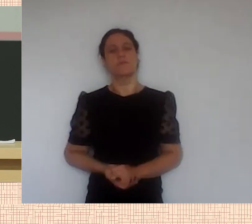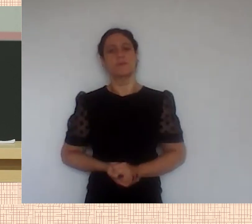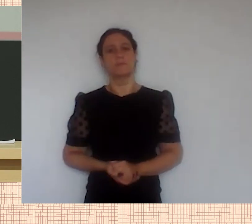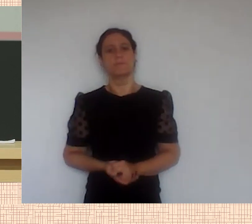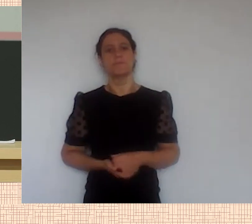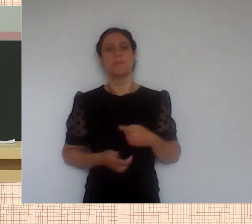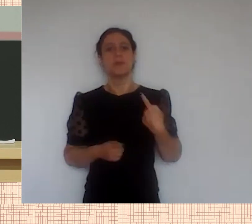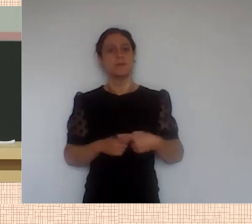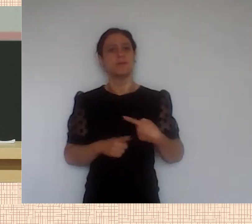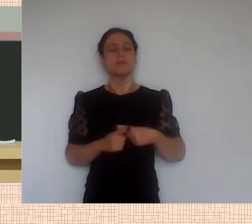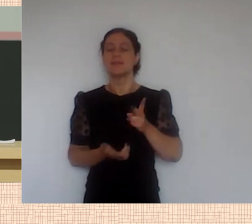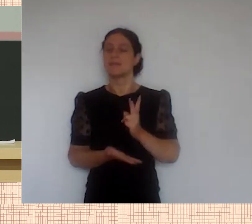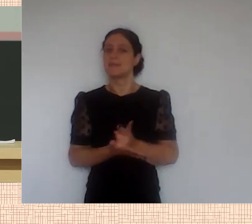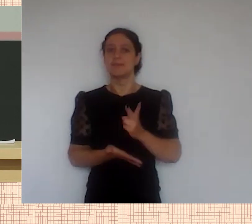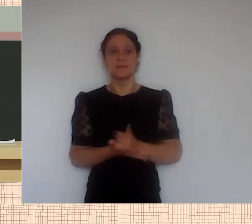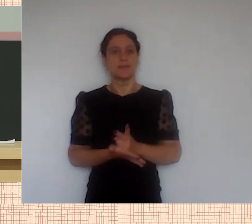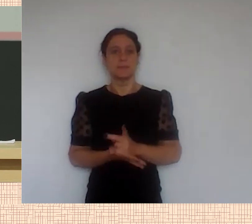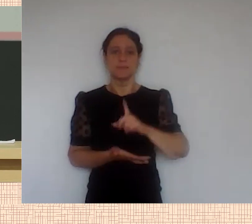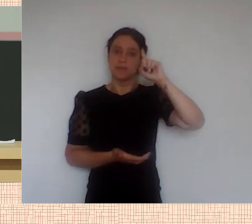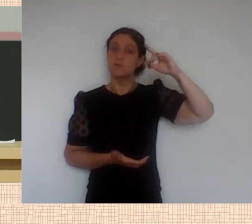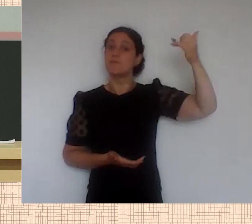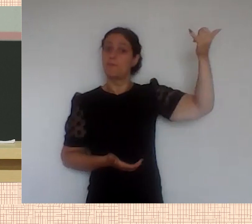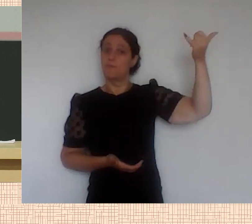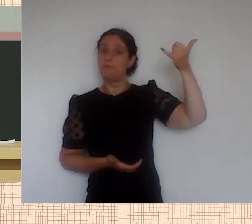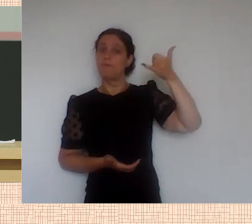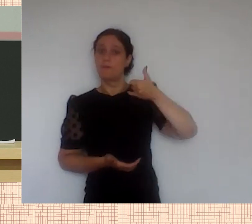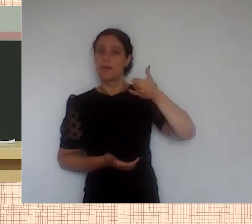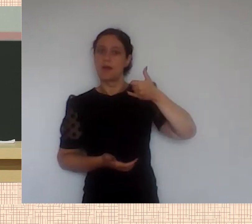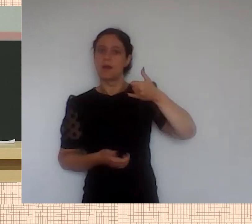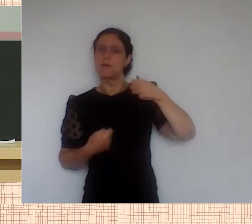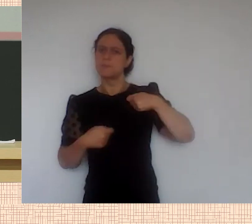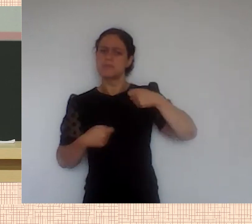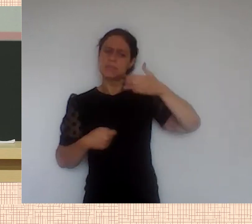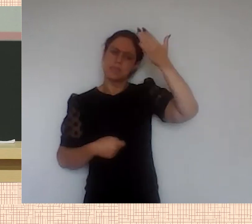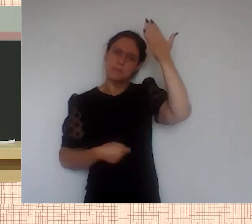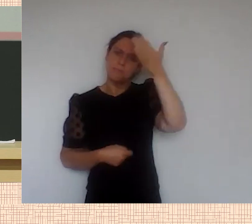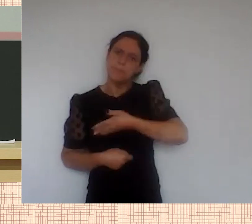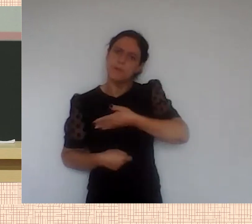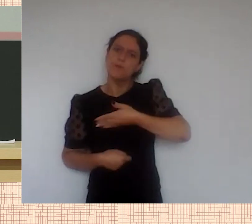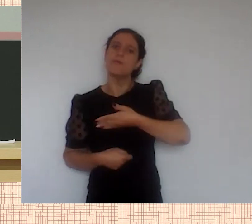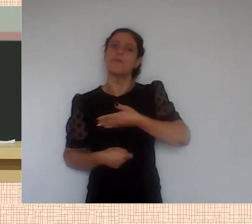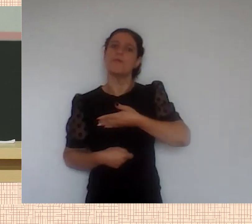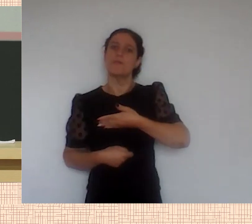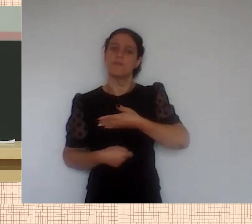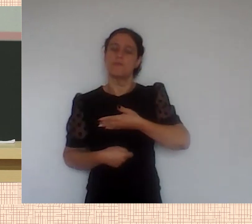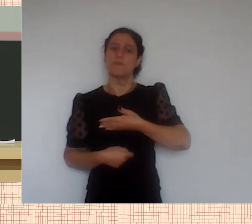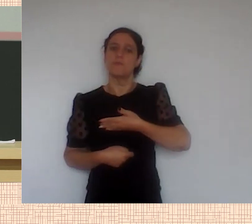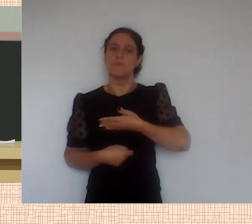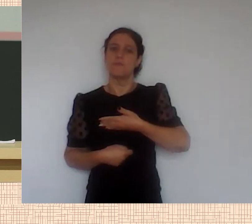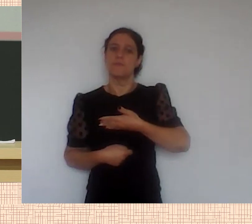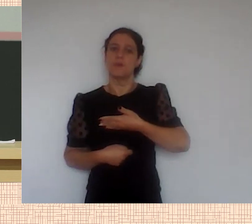palavra que vem do Senhor, tem que ter confirmação, isto é, tem que ter a presença do Senhor.